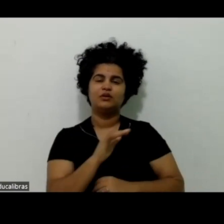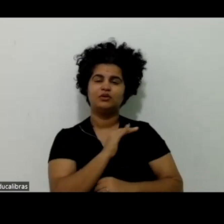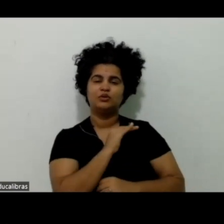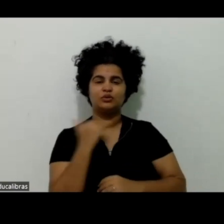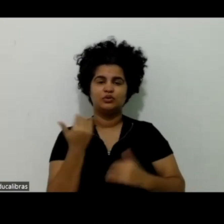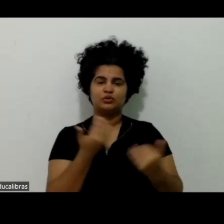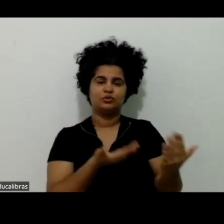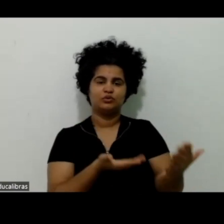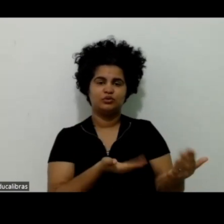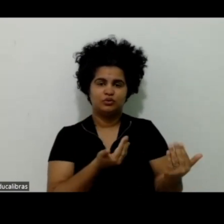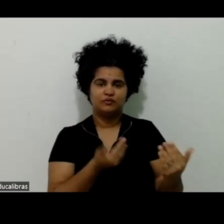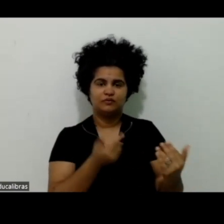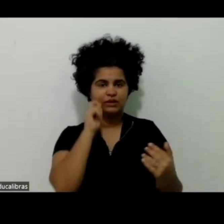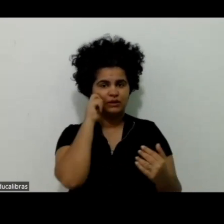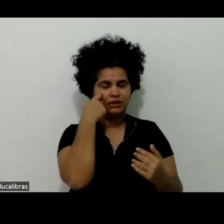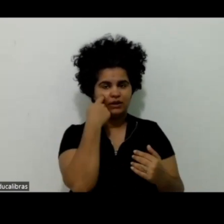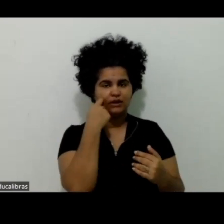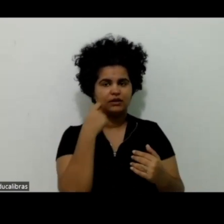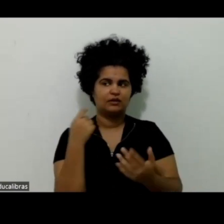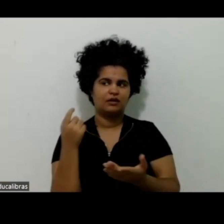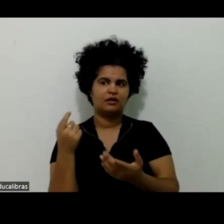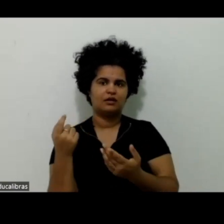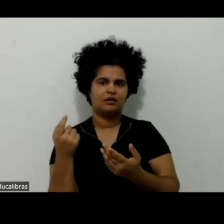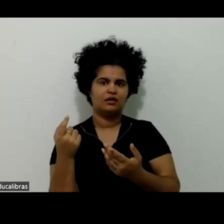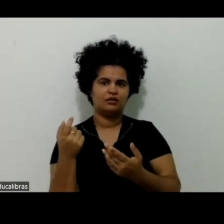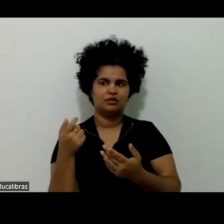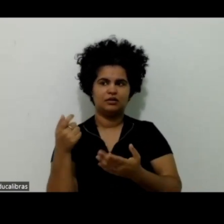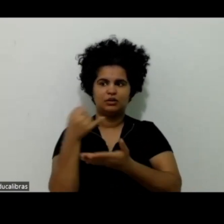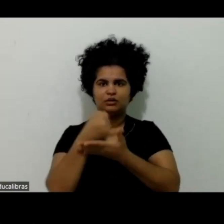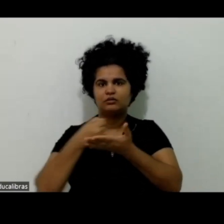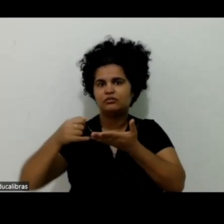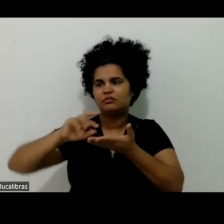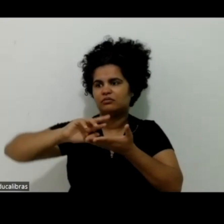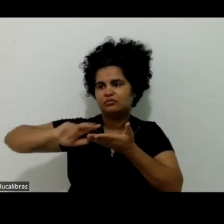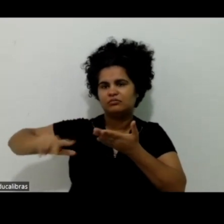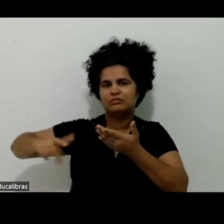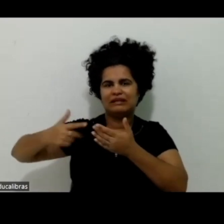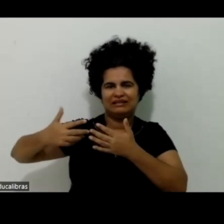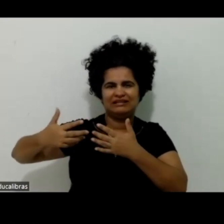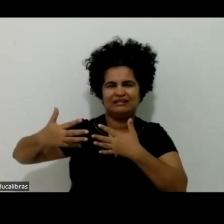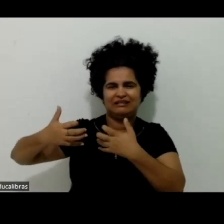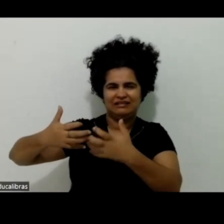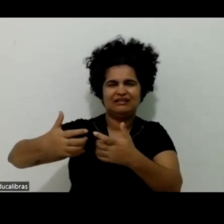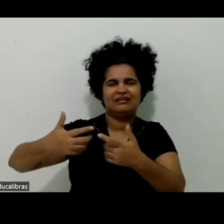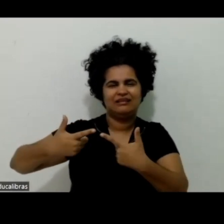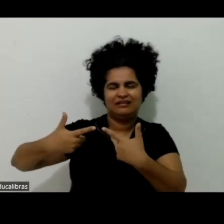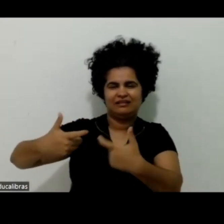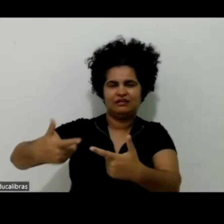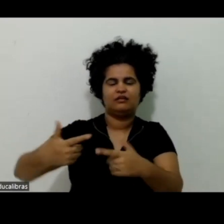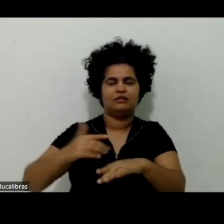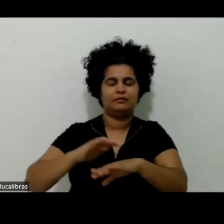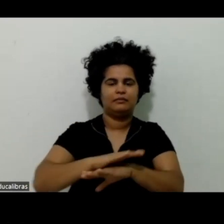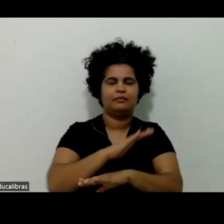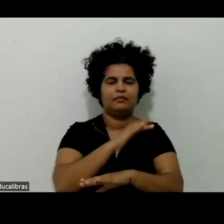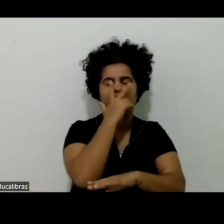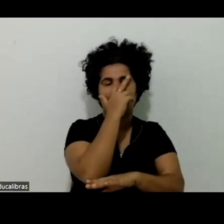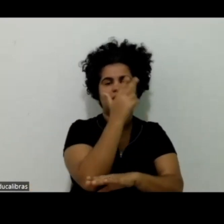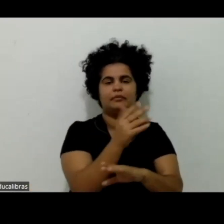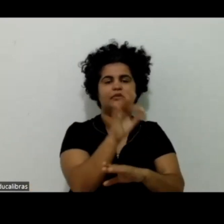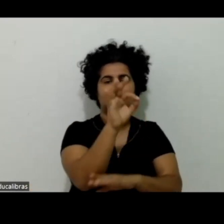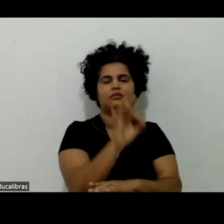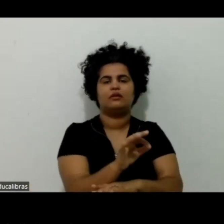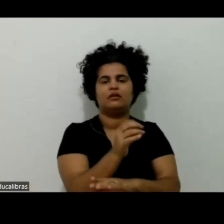dessa suposta guerra às drogas, é como o contingente, né, de jovens assassinados é como se a gente vivesse num país de guerra. É disso que a